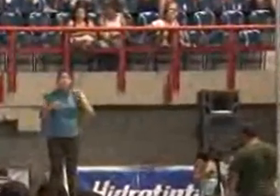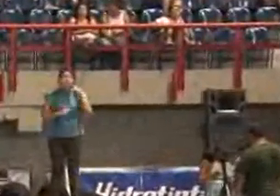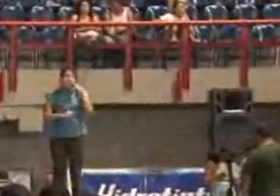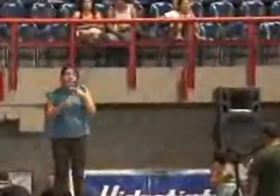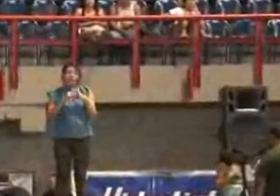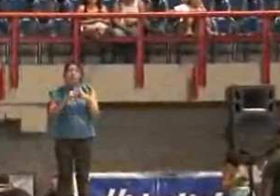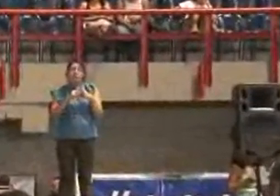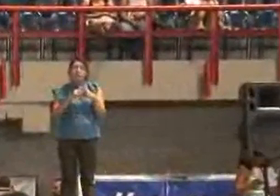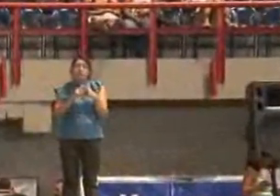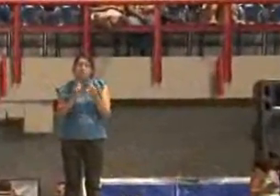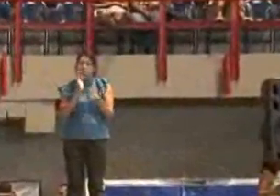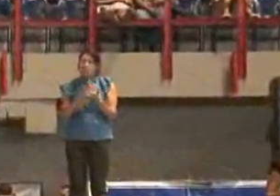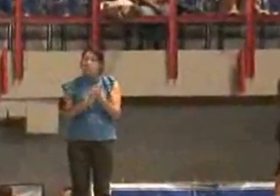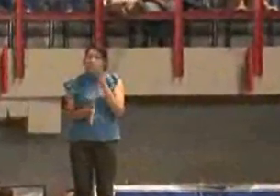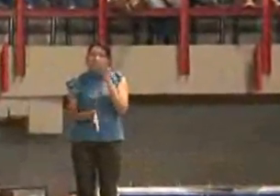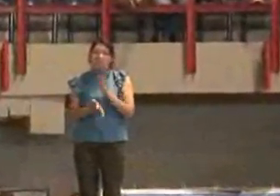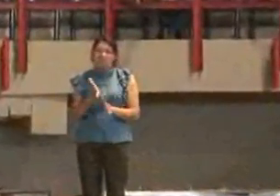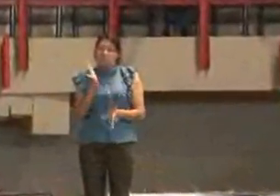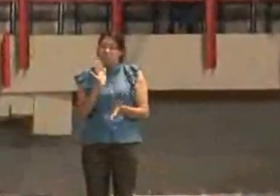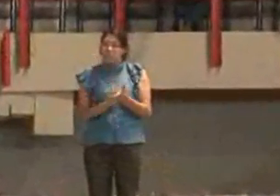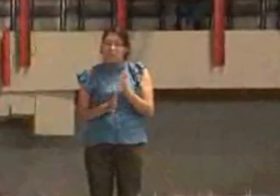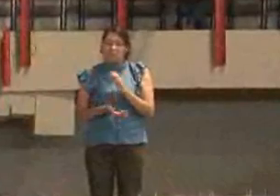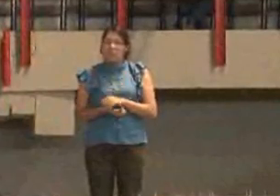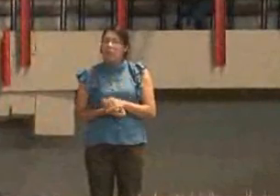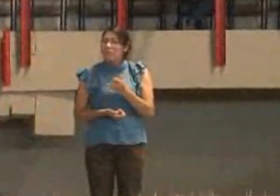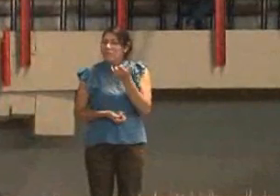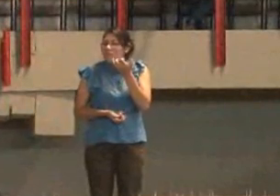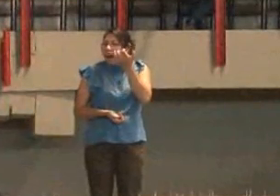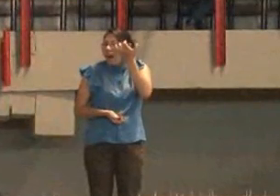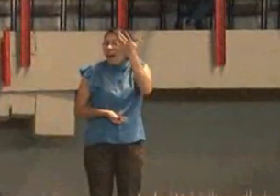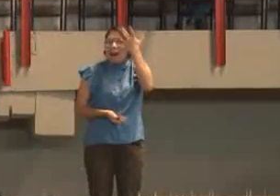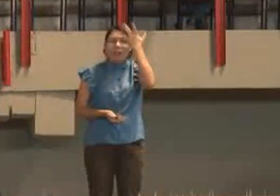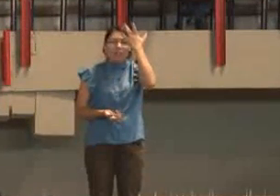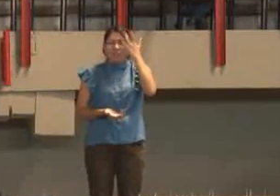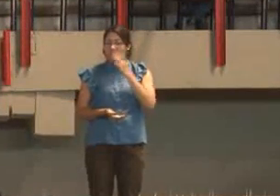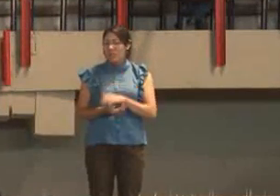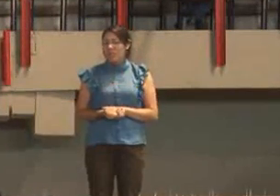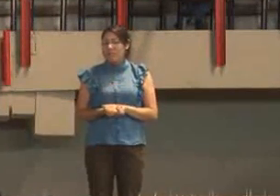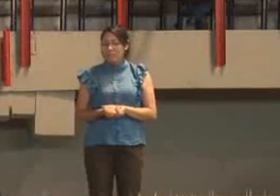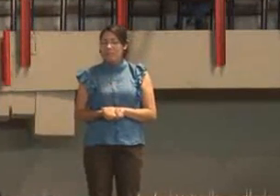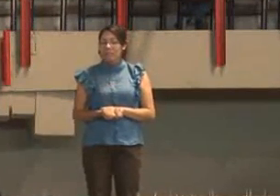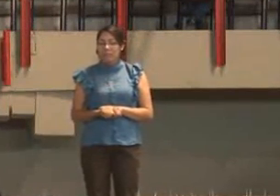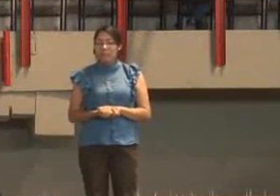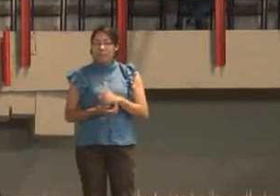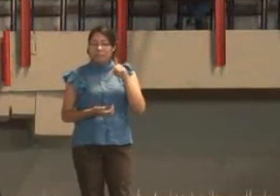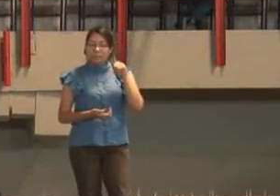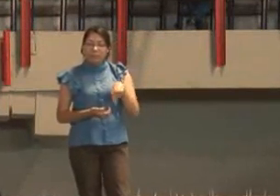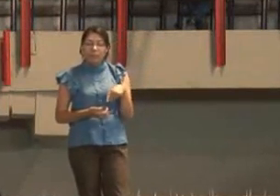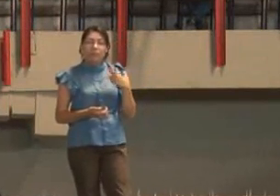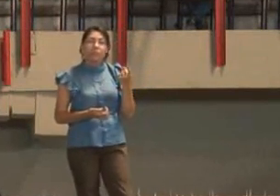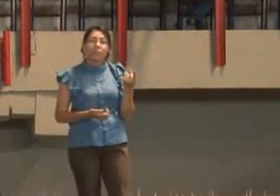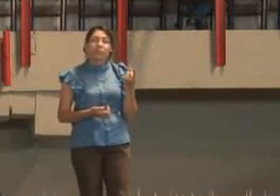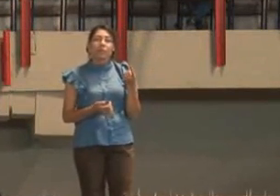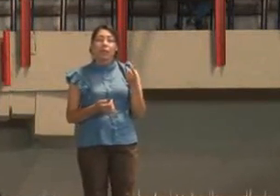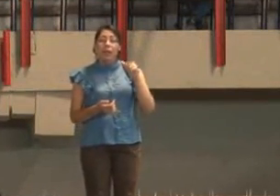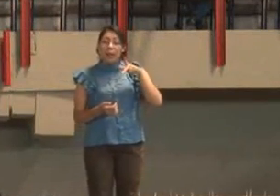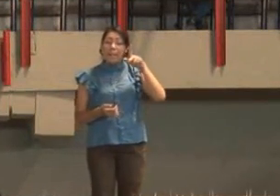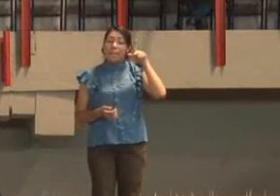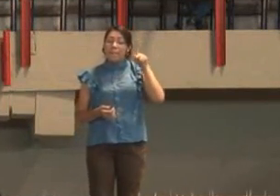escolher esse carro e esse modelo, é mais prático a gente usar isso aqui, ó, que a gente chama de